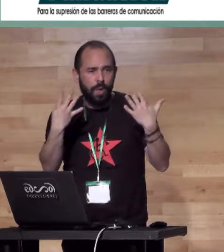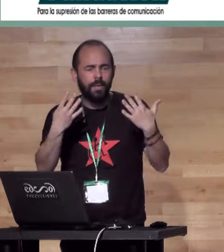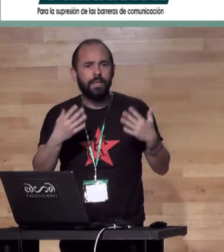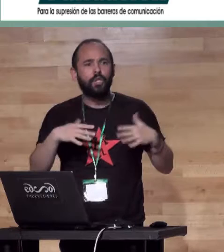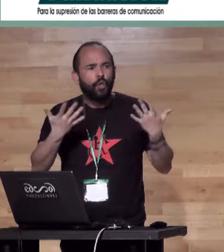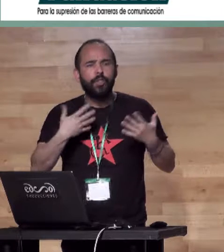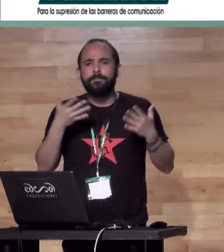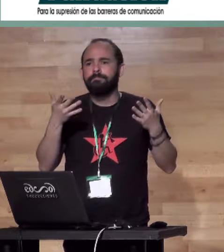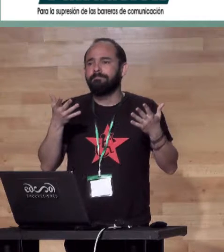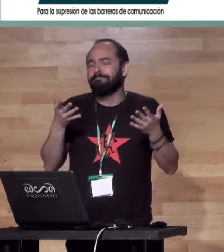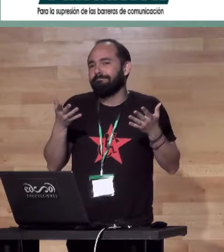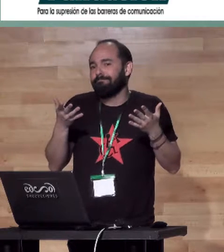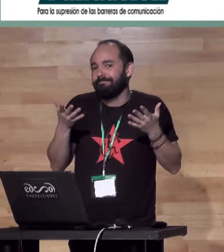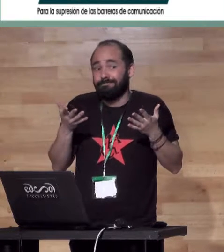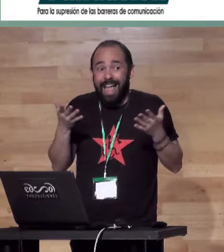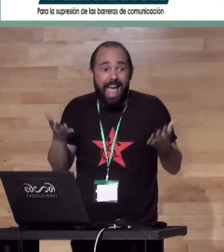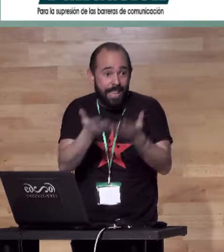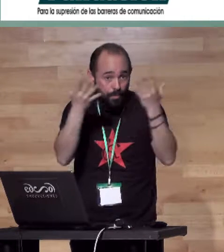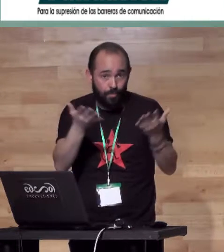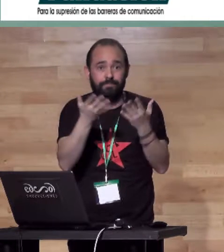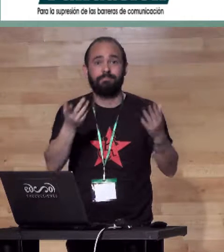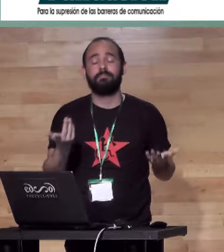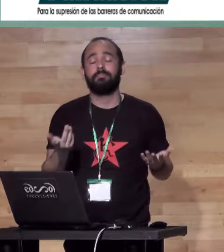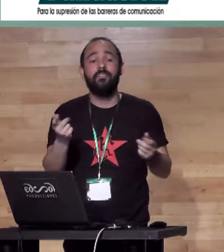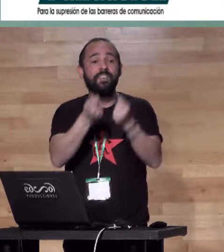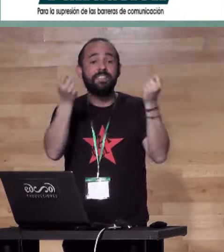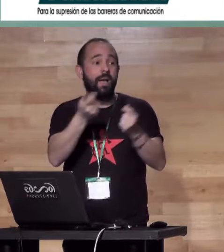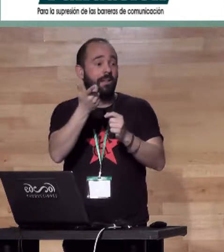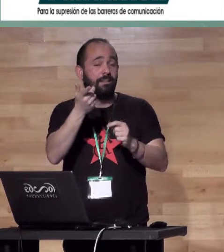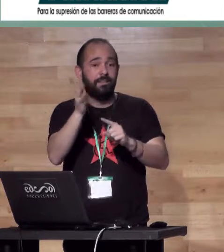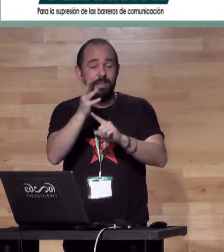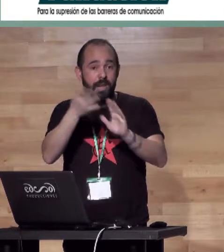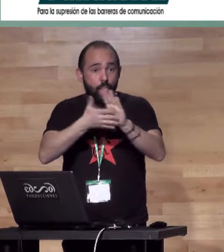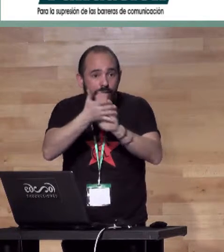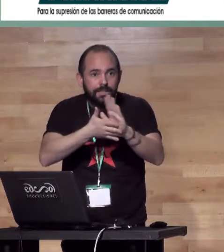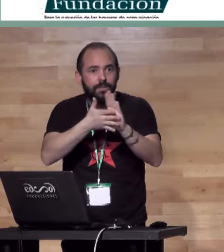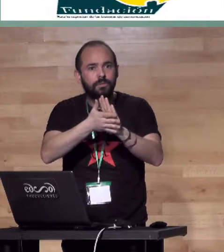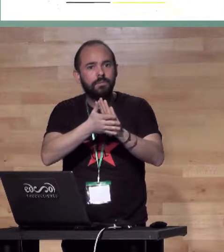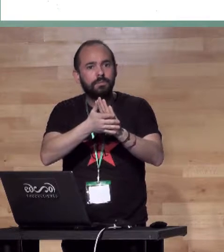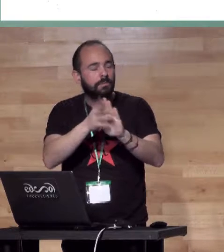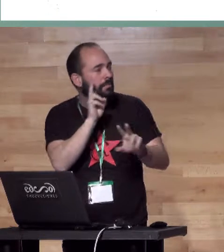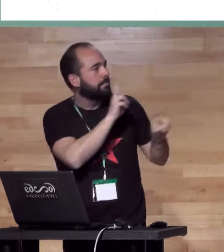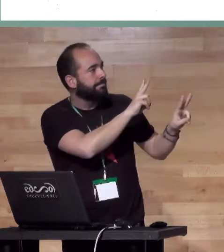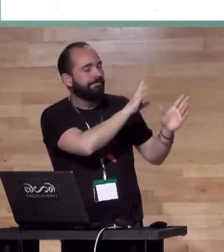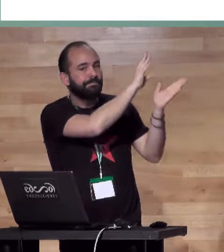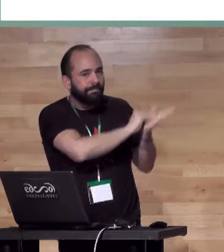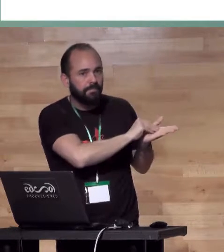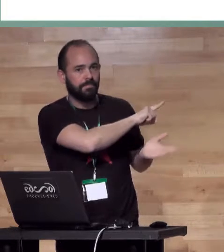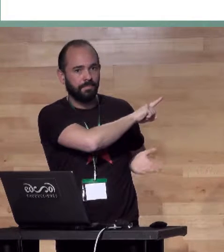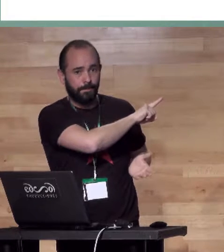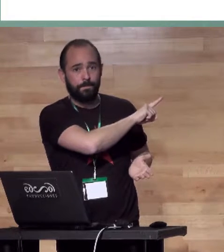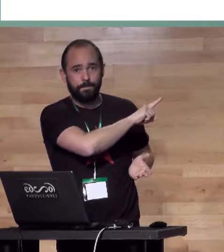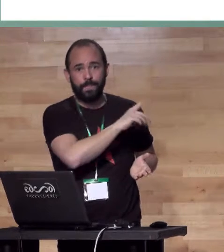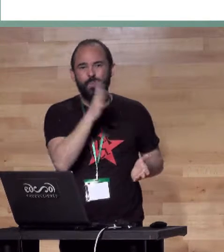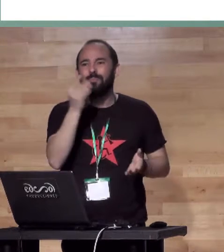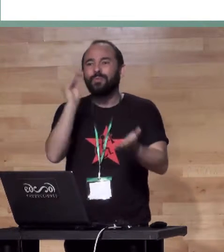Cortometraje hasta 29 minutos, entonces os animo que los festivales de lengua de signos, que se vea,